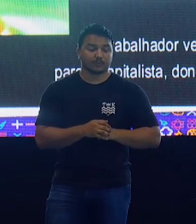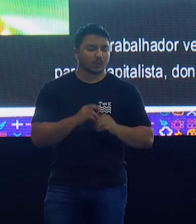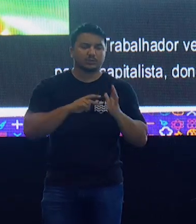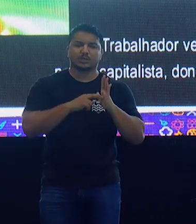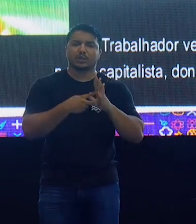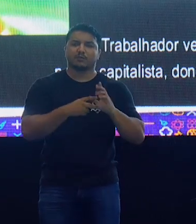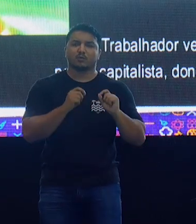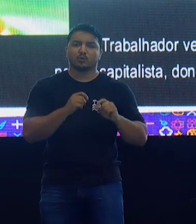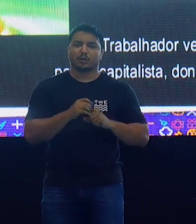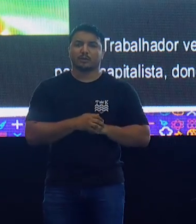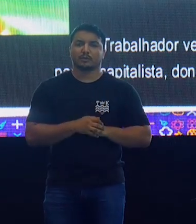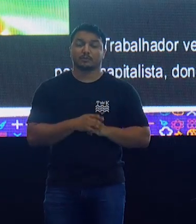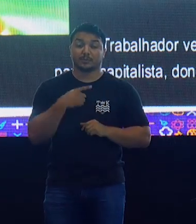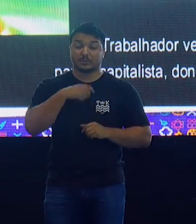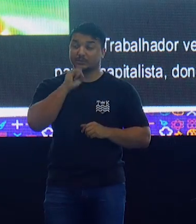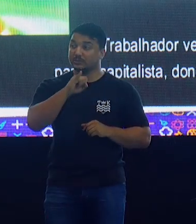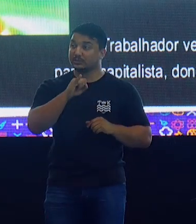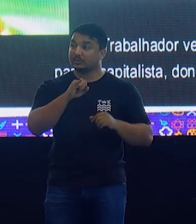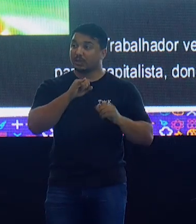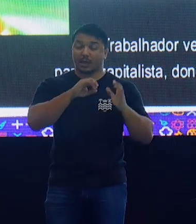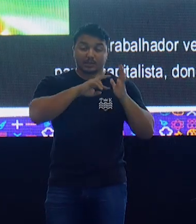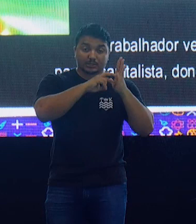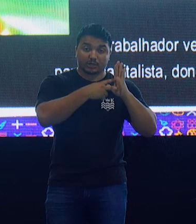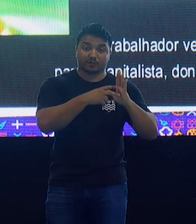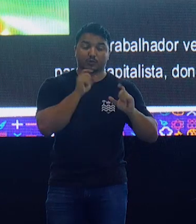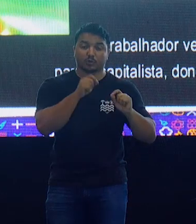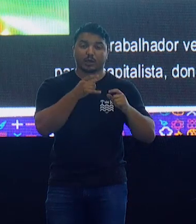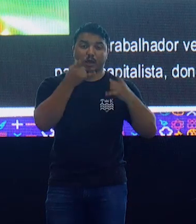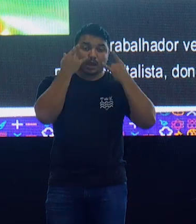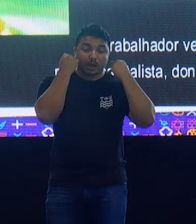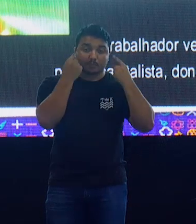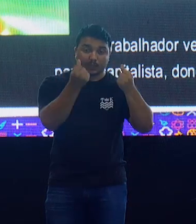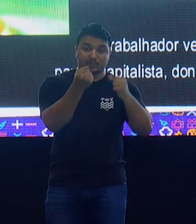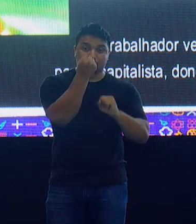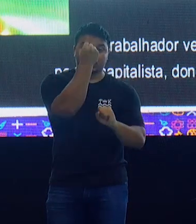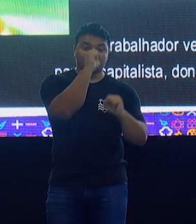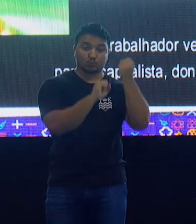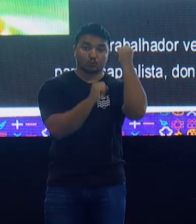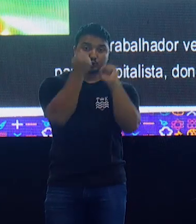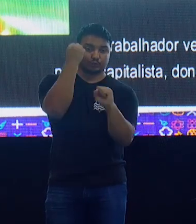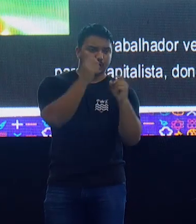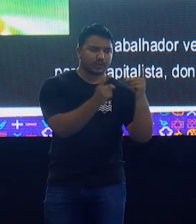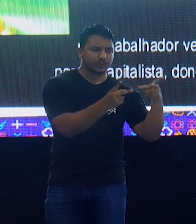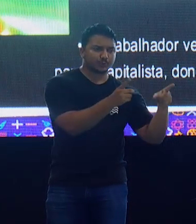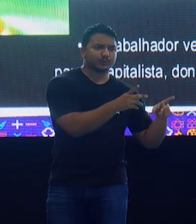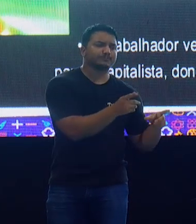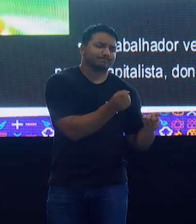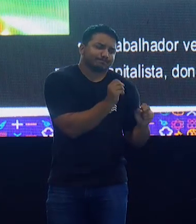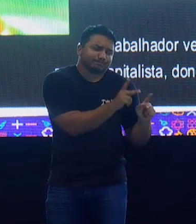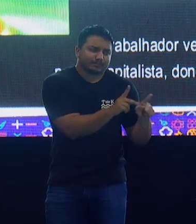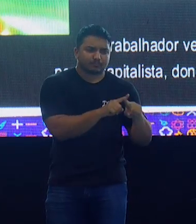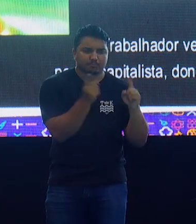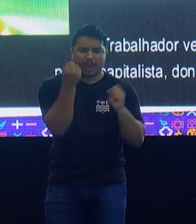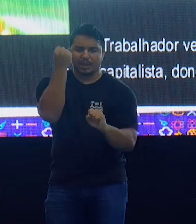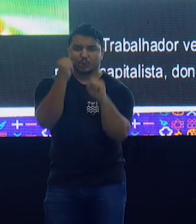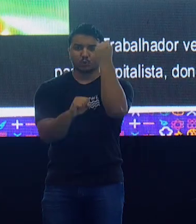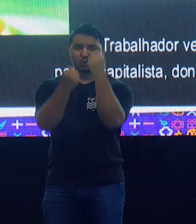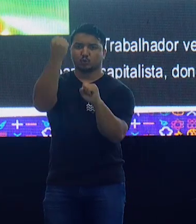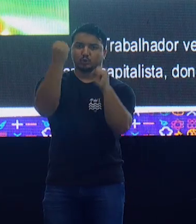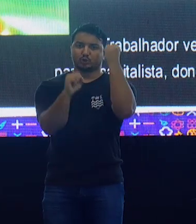que significa dizer isso? Significa dizer que o que gera riqueza nesse momento é a indústria.